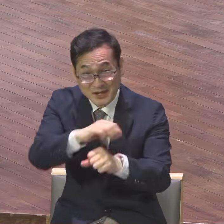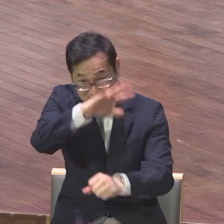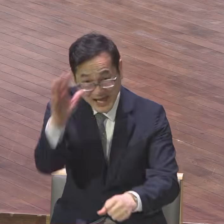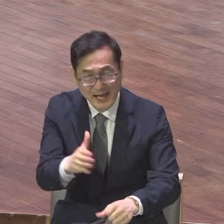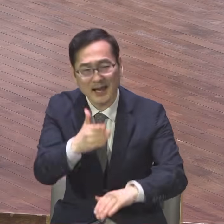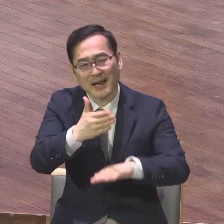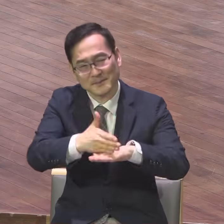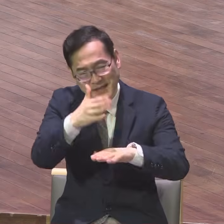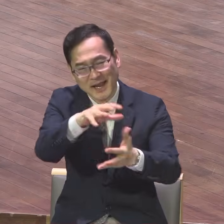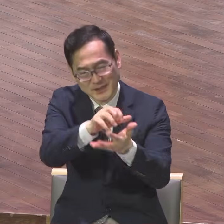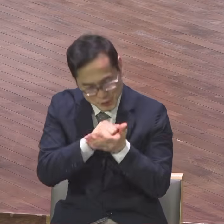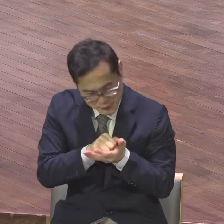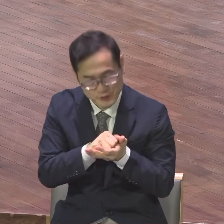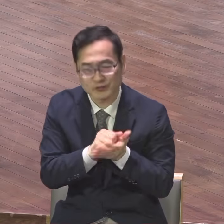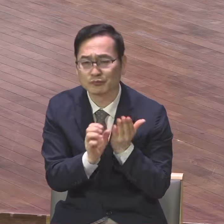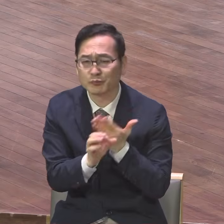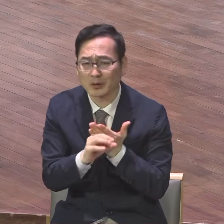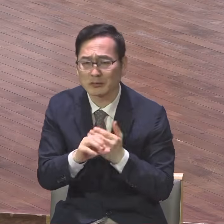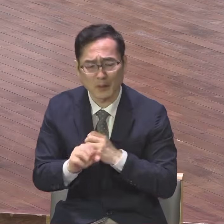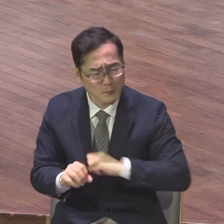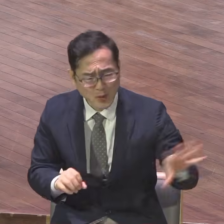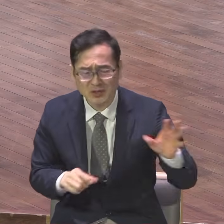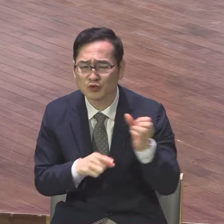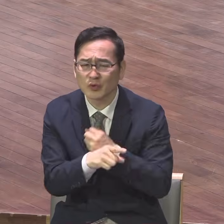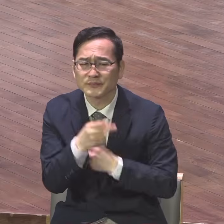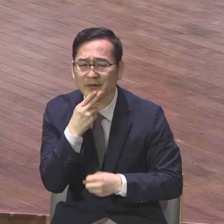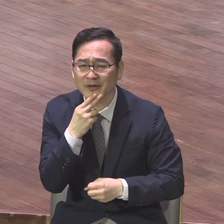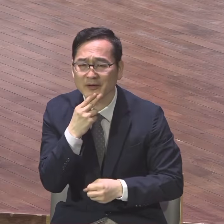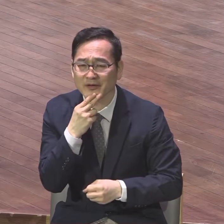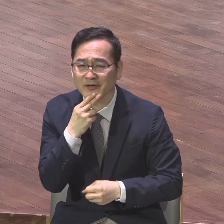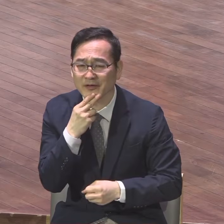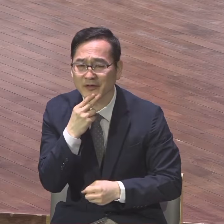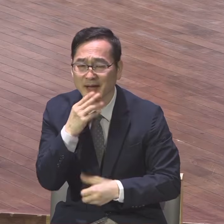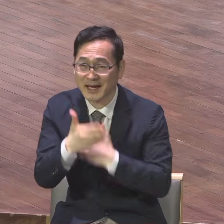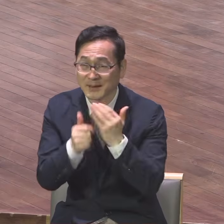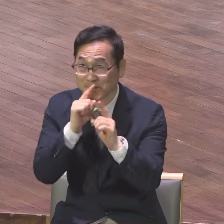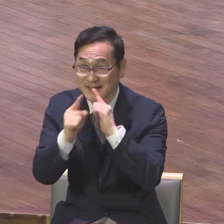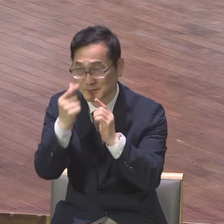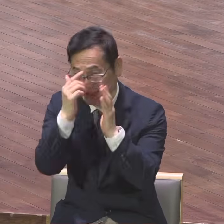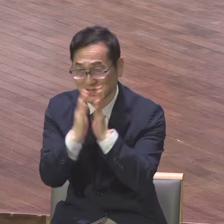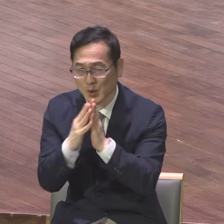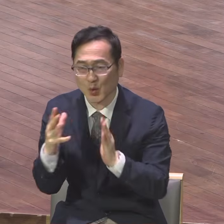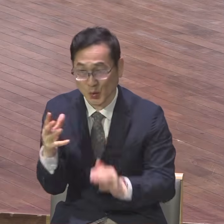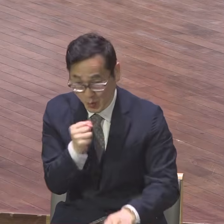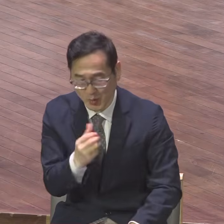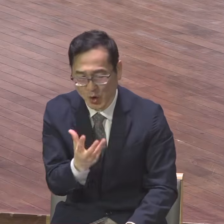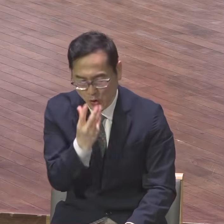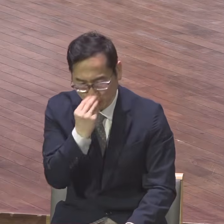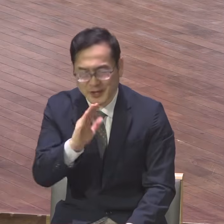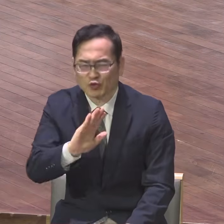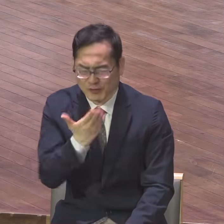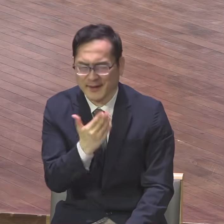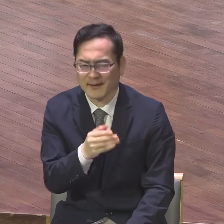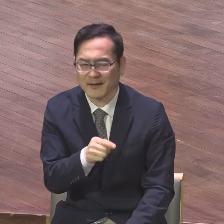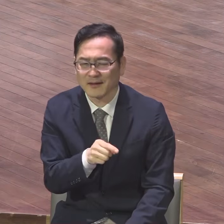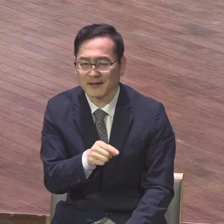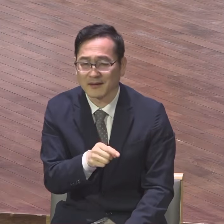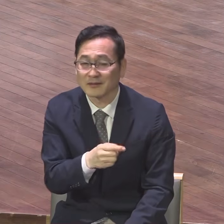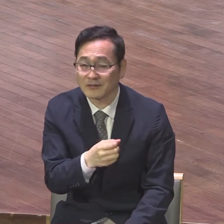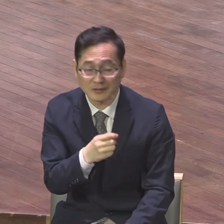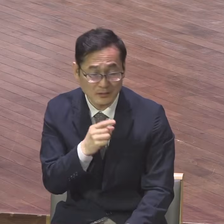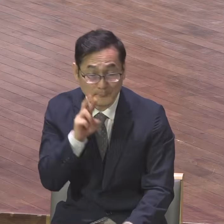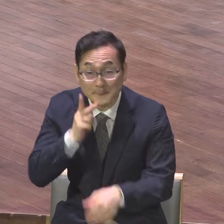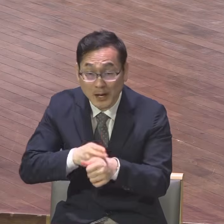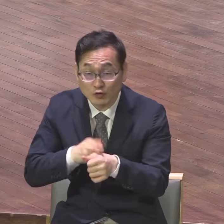받으면 버릴 것이 없나니 하나님 말씀과 기도로 거룩하여짐이라. 사도 바울은